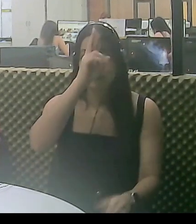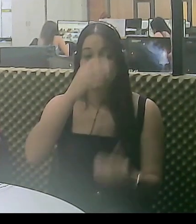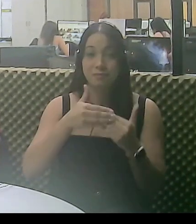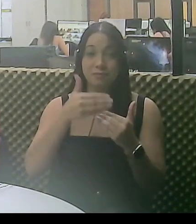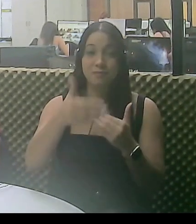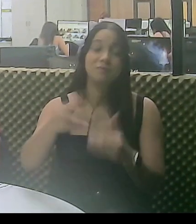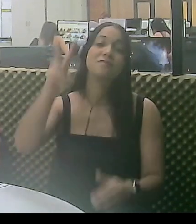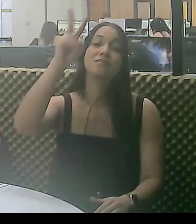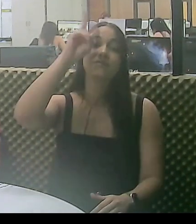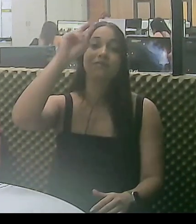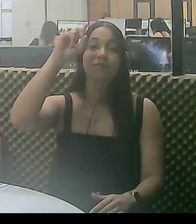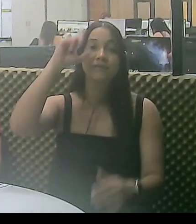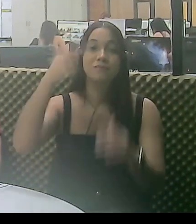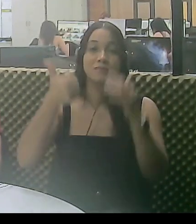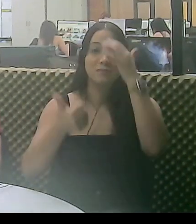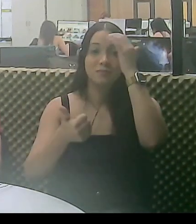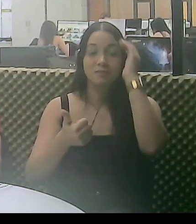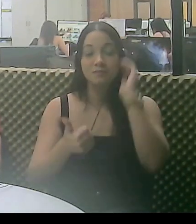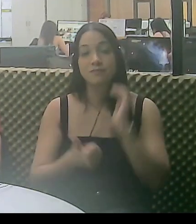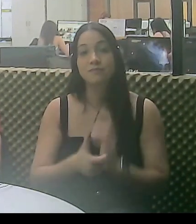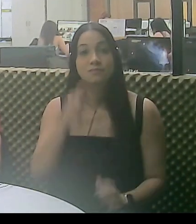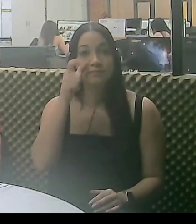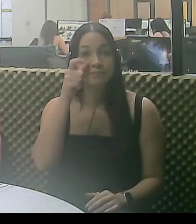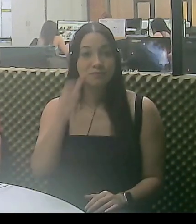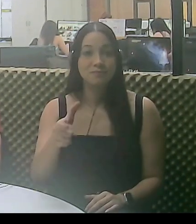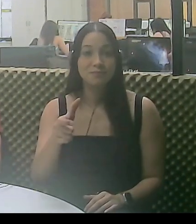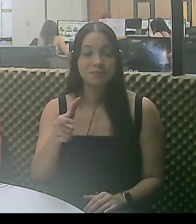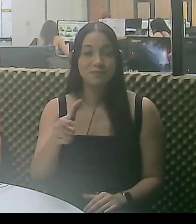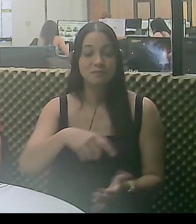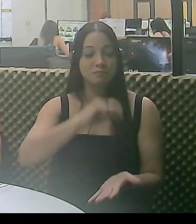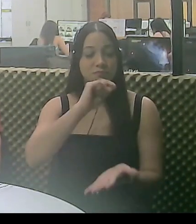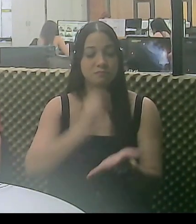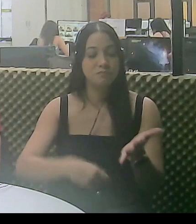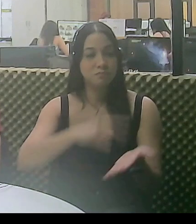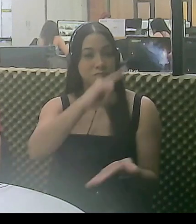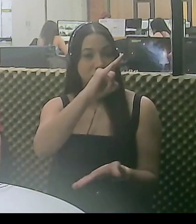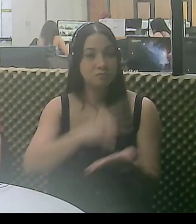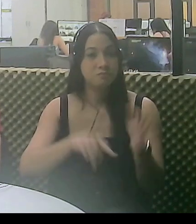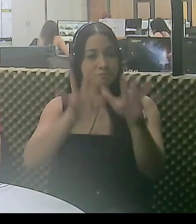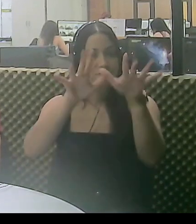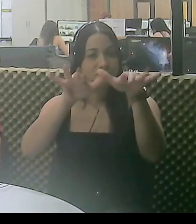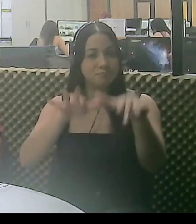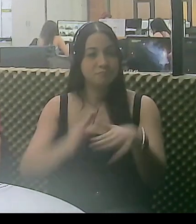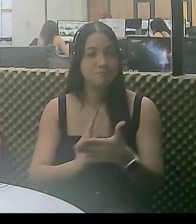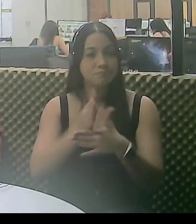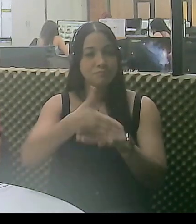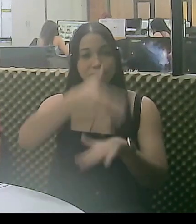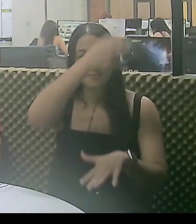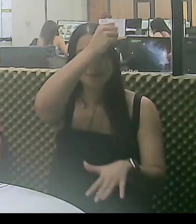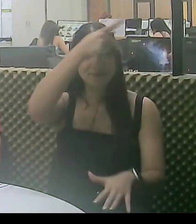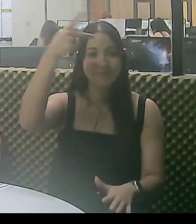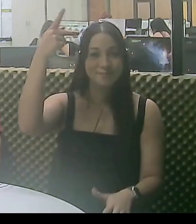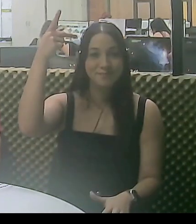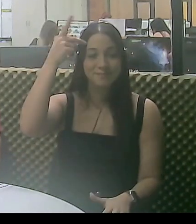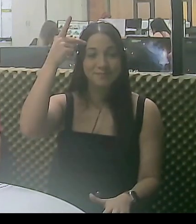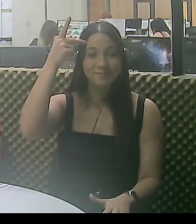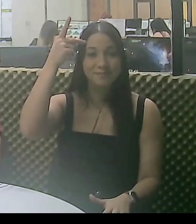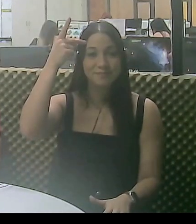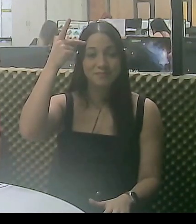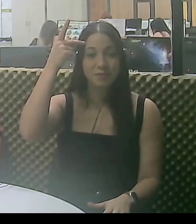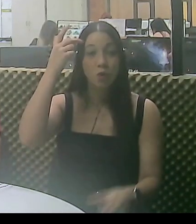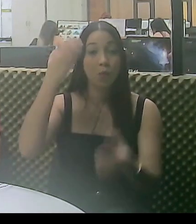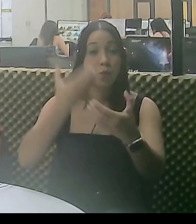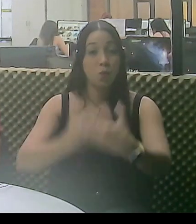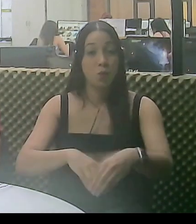ser feitas pela internet até o meio-dia da próxima segunda-feira, dia 21. Os interessados devem preencher seus